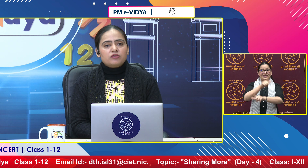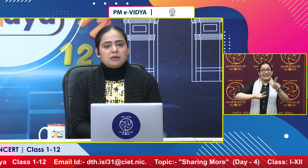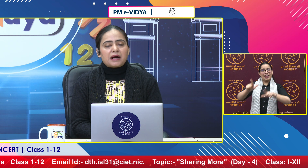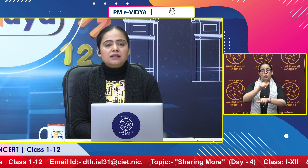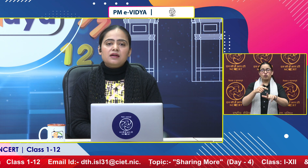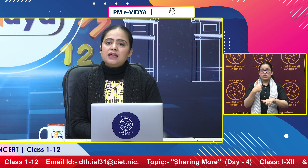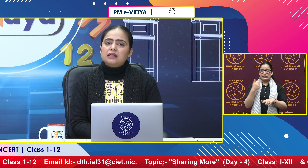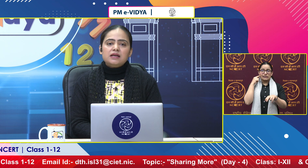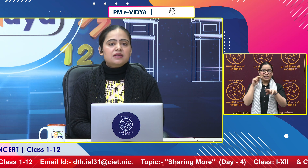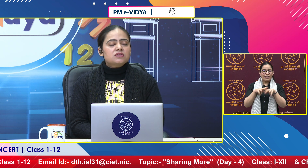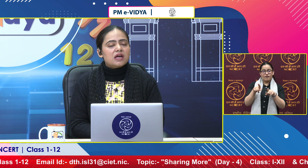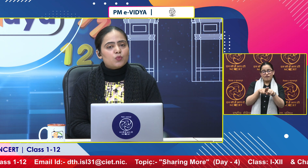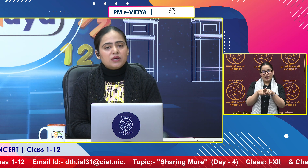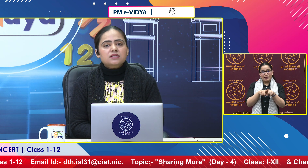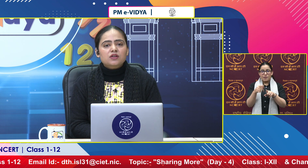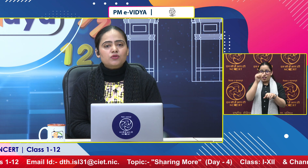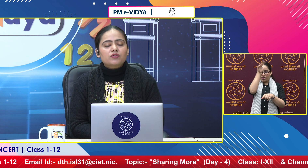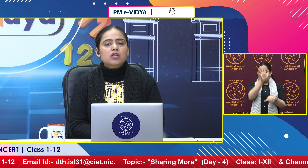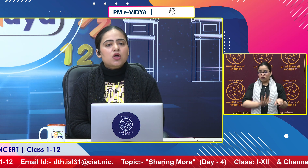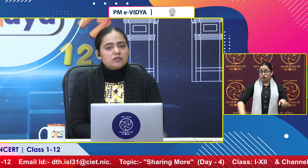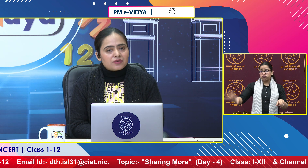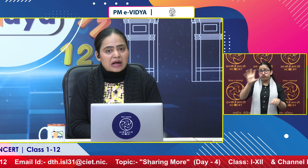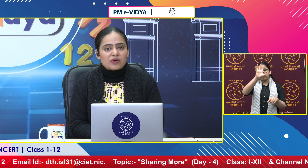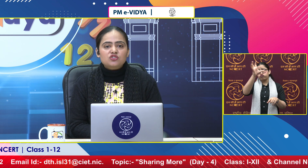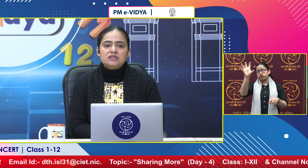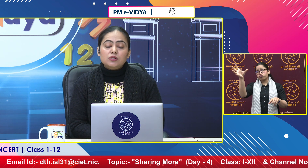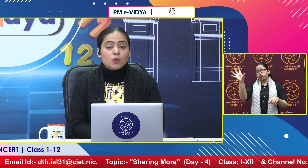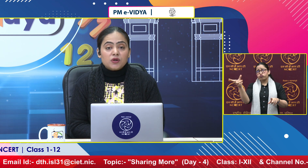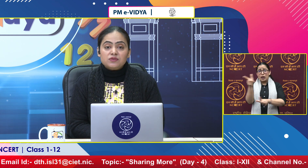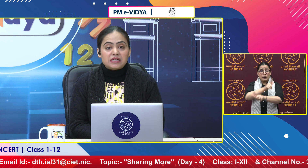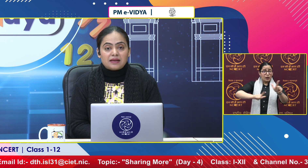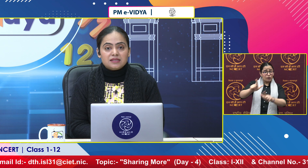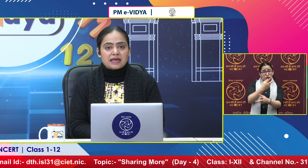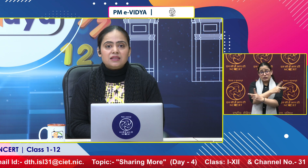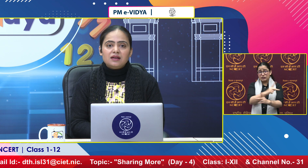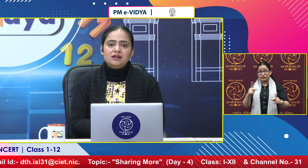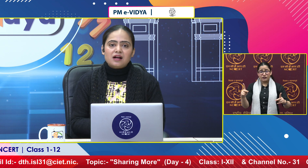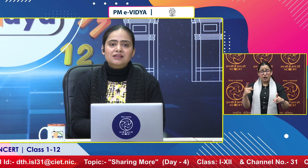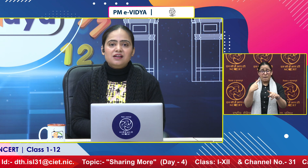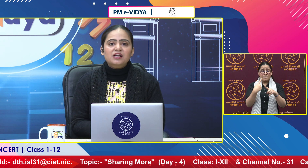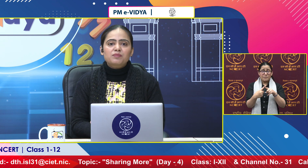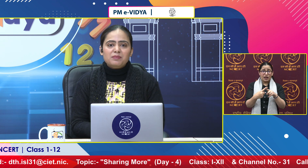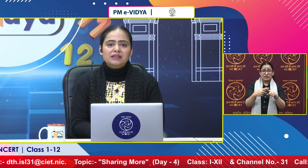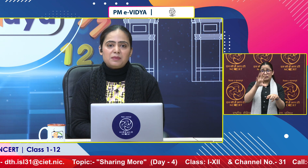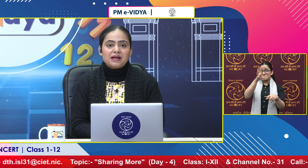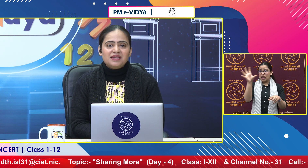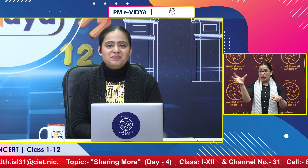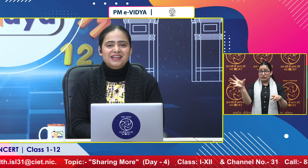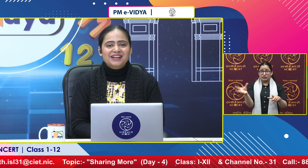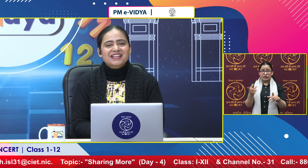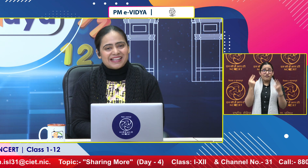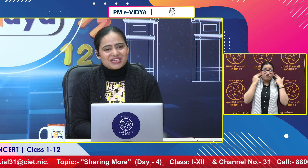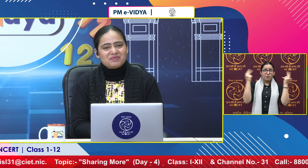अपनी कंट्री की बात करें, इंडिया इज़ अ डाइवर्स कंट्री विद अ लॉट ऑफ लैंग्वेजेस एंड लॉट ऑफ डायलेक्ट्स। कहते हैं ना, घाट घाट में बदले